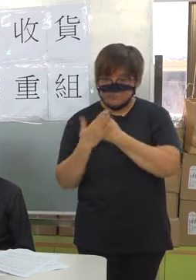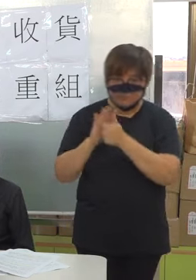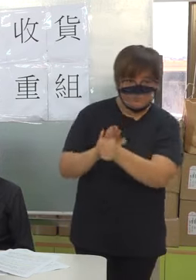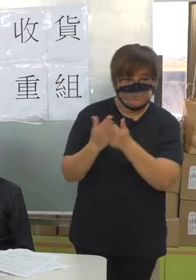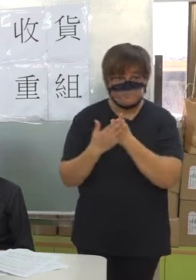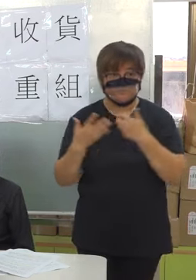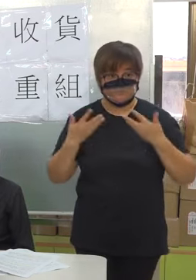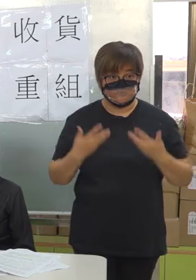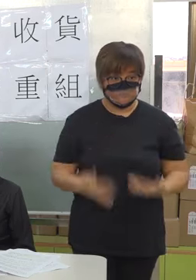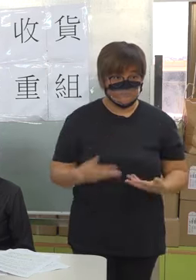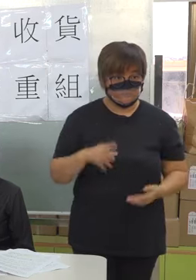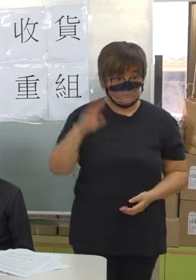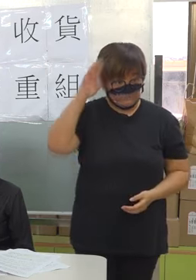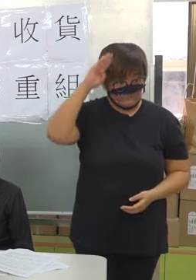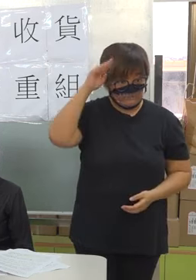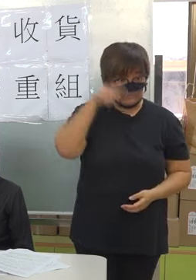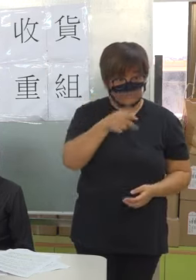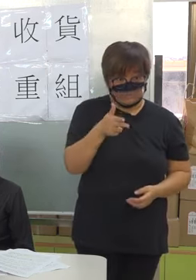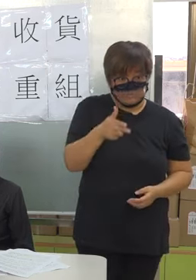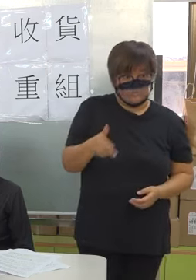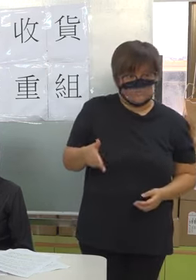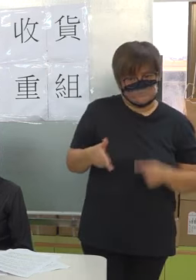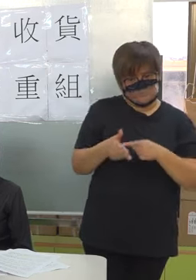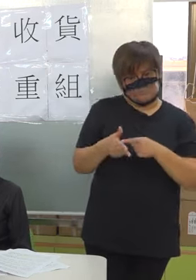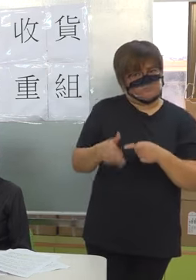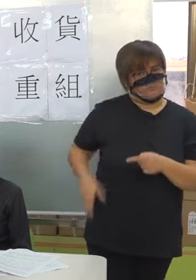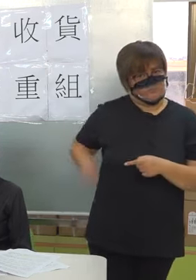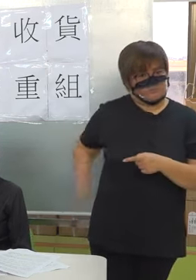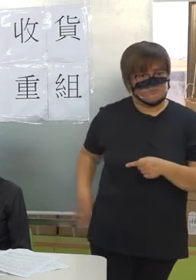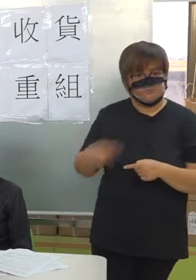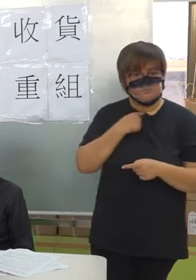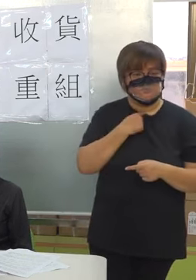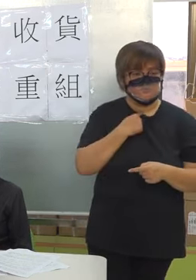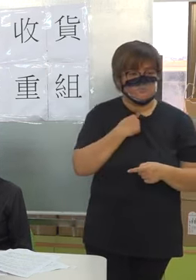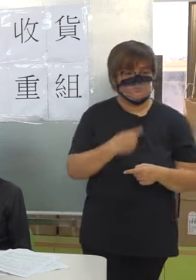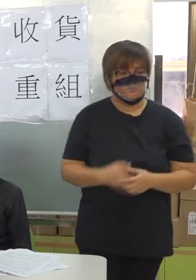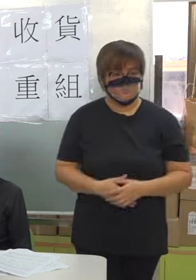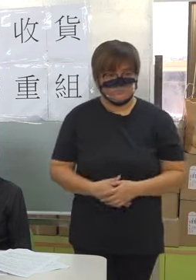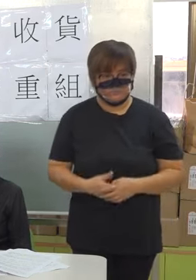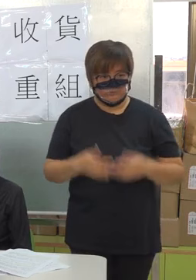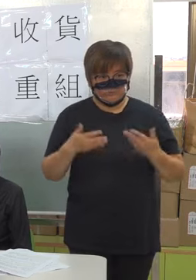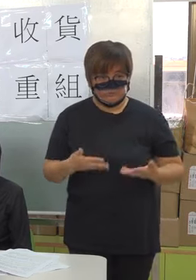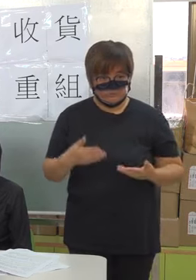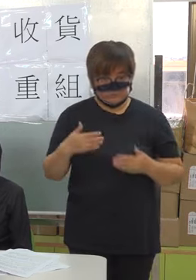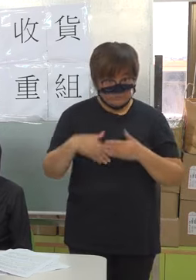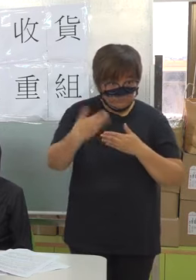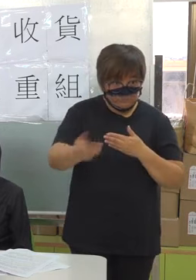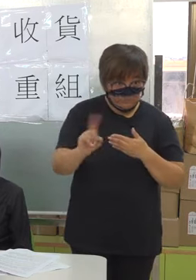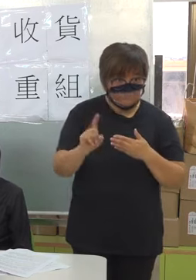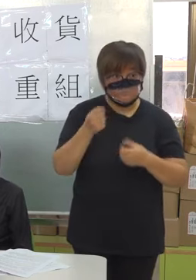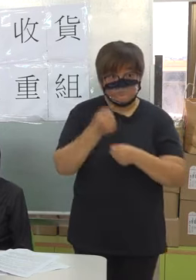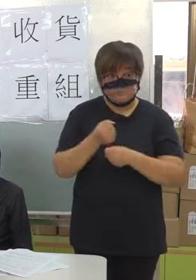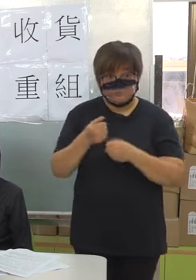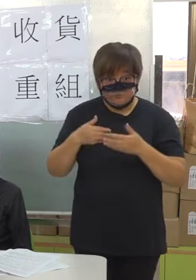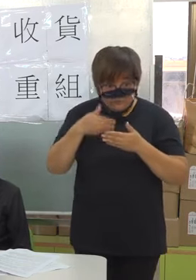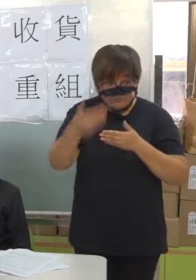當我哋係仇人。你唯有咁樣做，你唯有你唯有咁樣做先係可以令到我哋嘅警